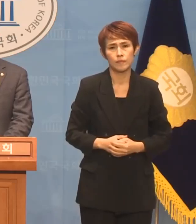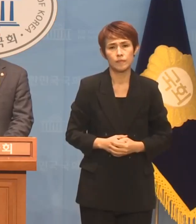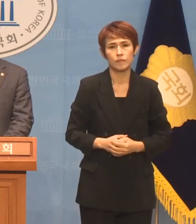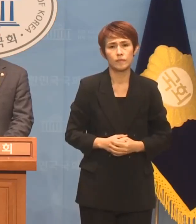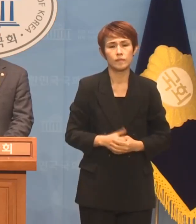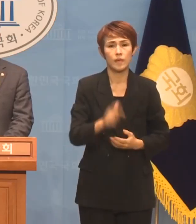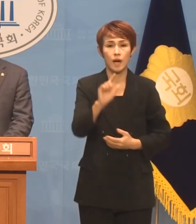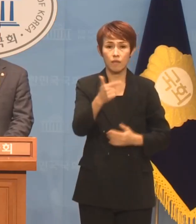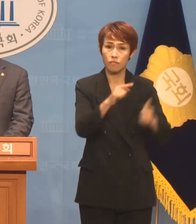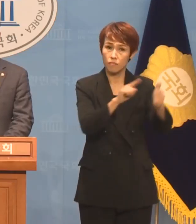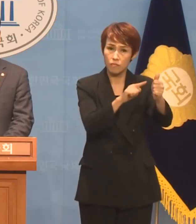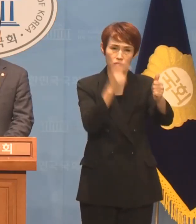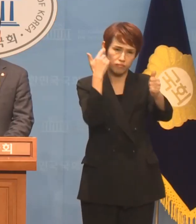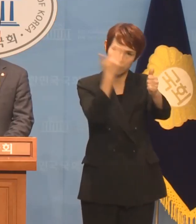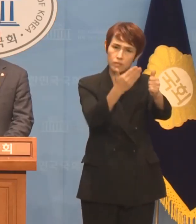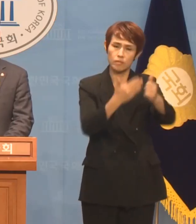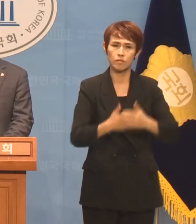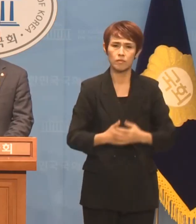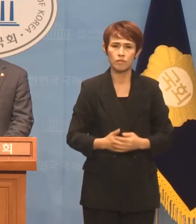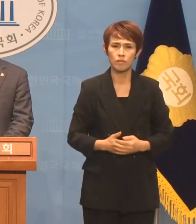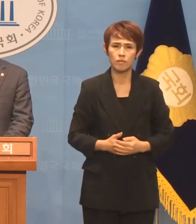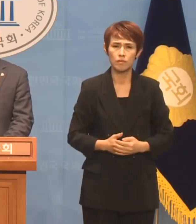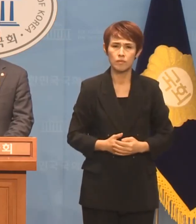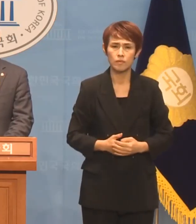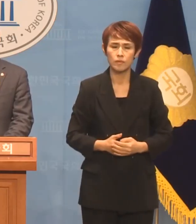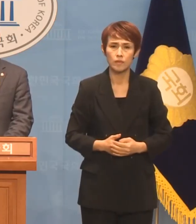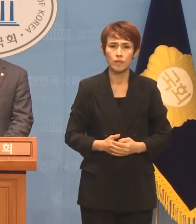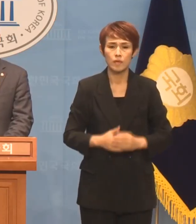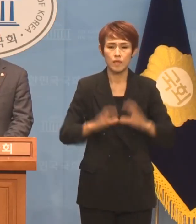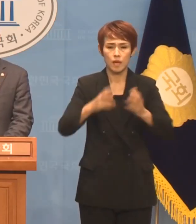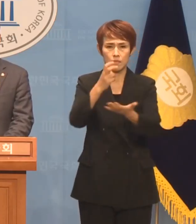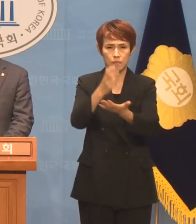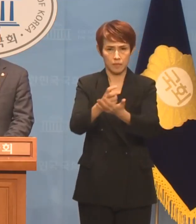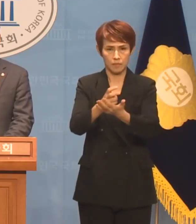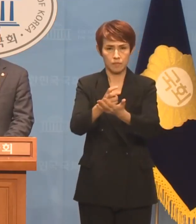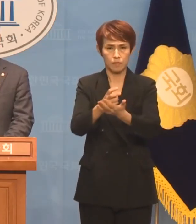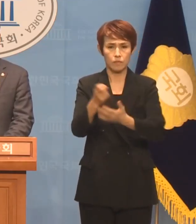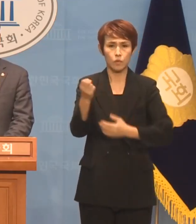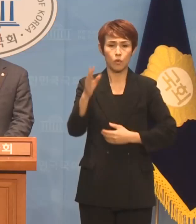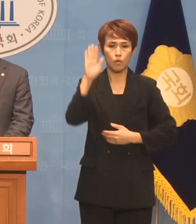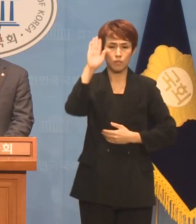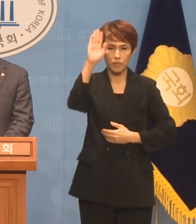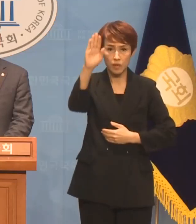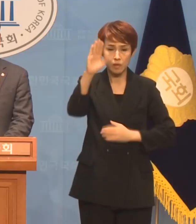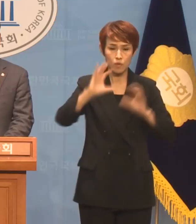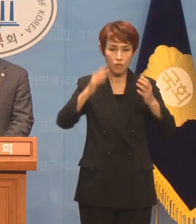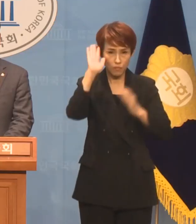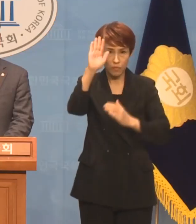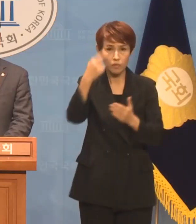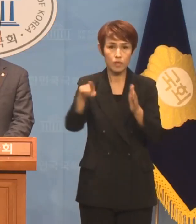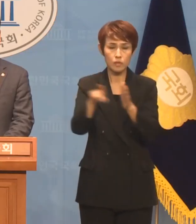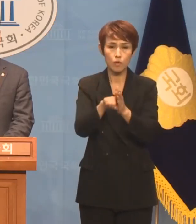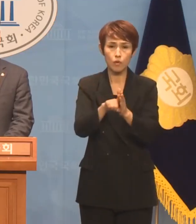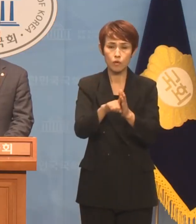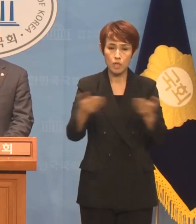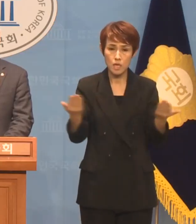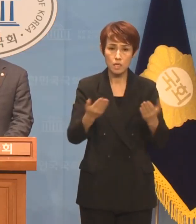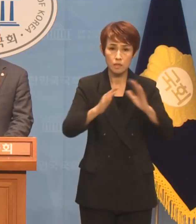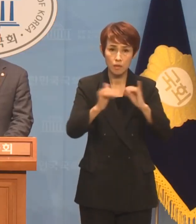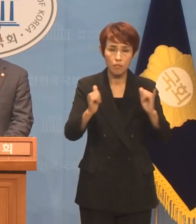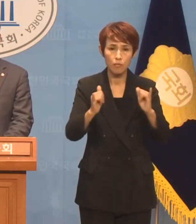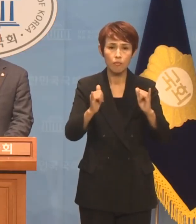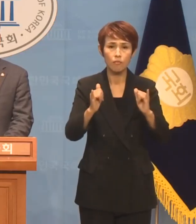한덕수 권한대행에게 묻습니다. 헌법과 법률, 국가의 미래를 기준으로 일하시는 분이 내란은